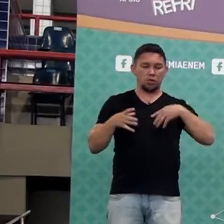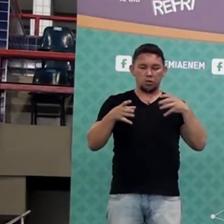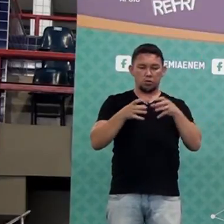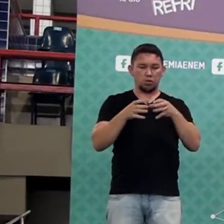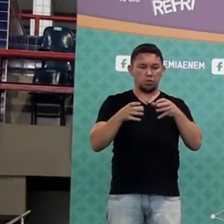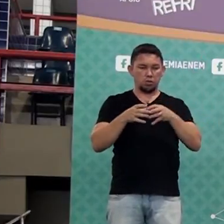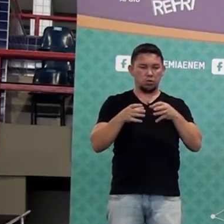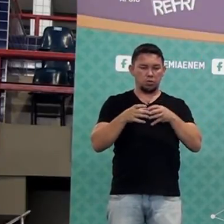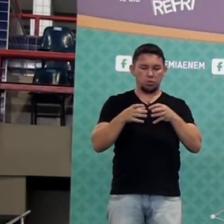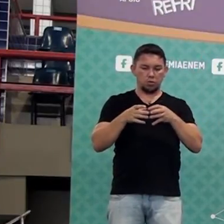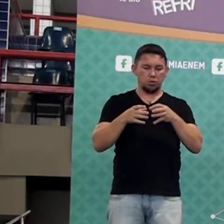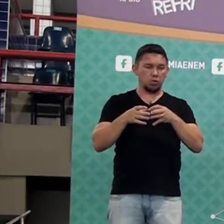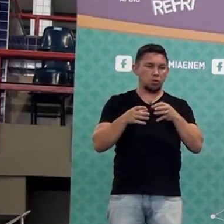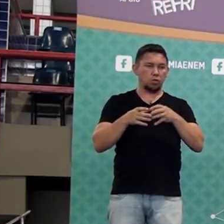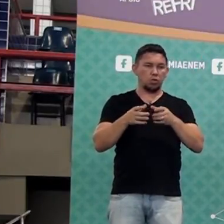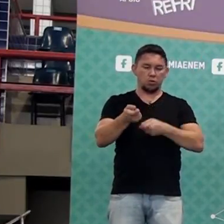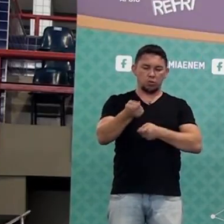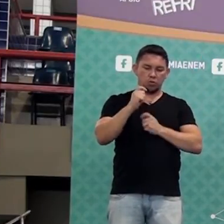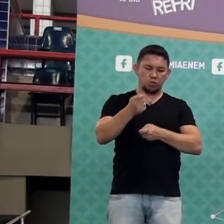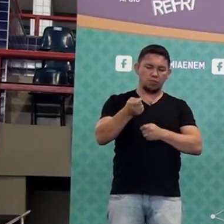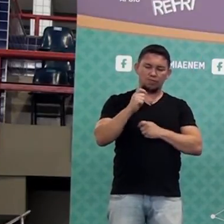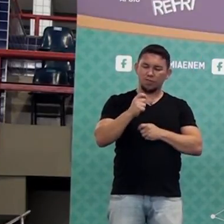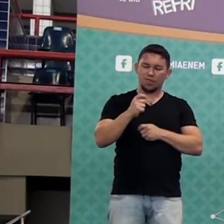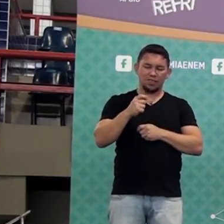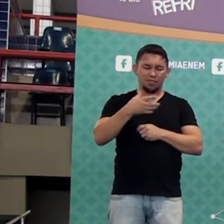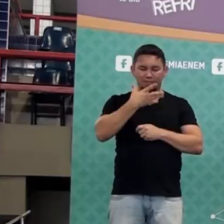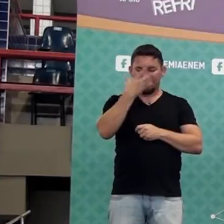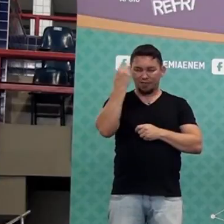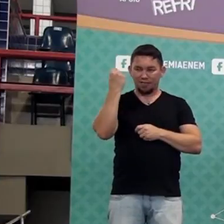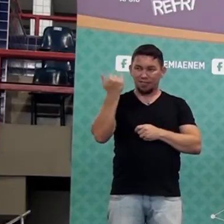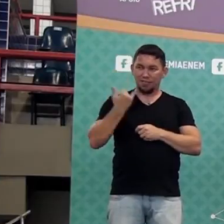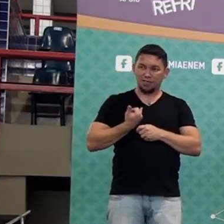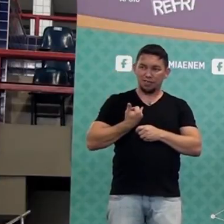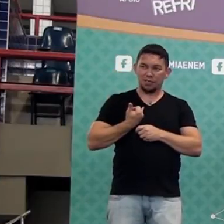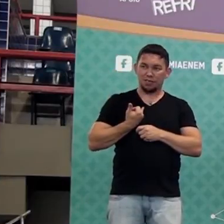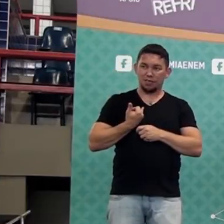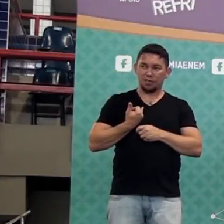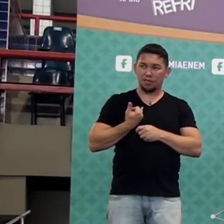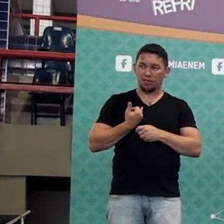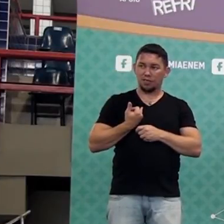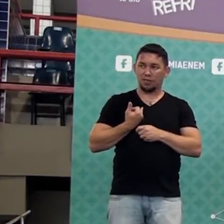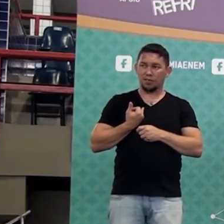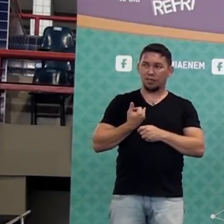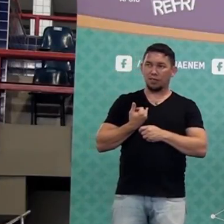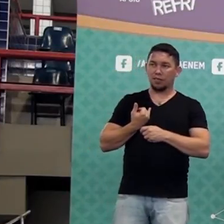pescadores. Ele disse o nome da praia, eu lamento, mas minha memória não é tão boa. E ele diz...